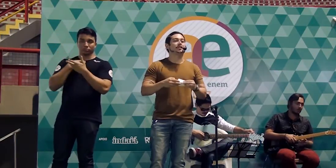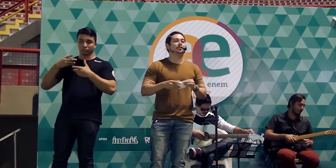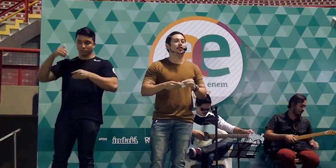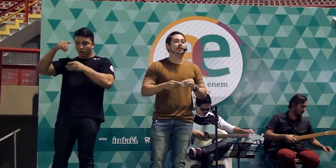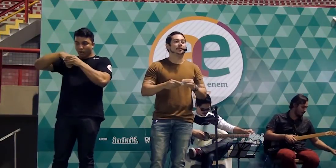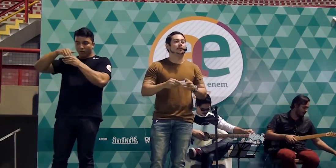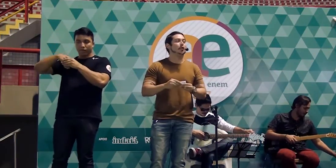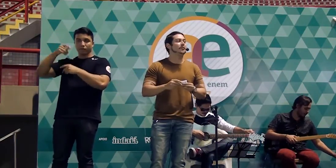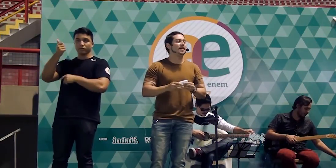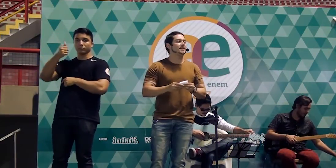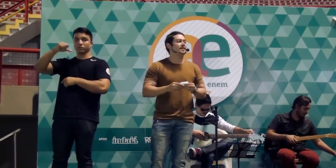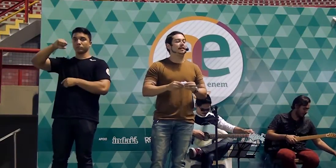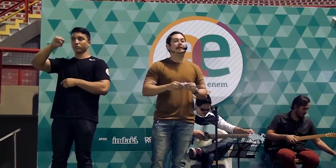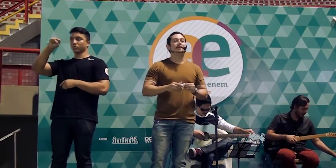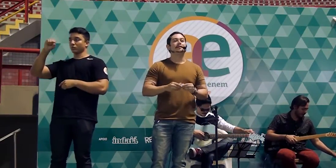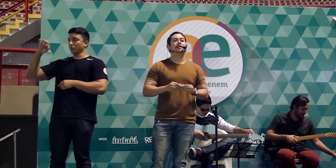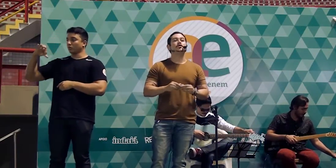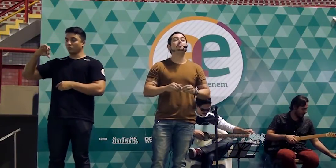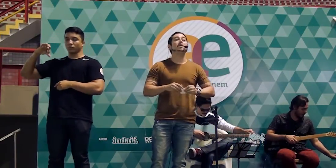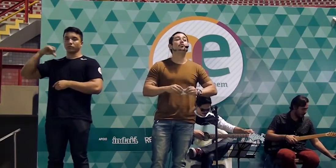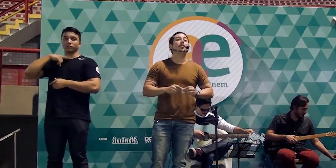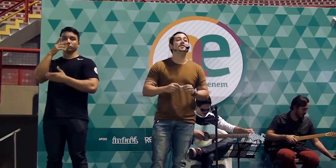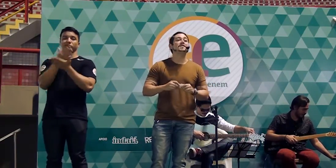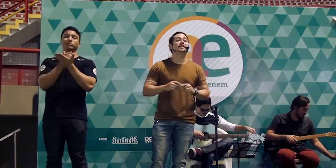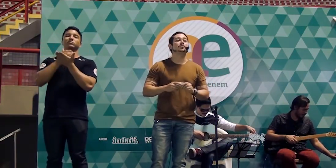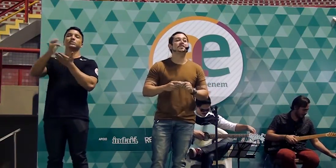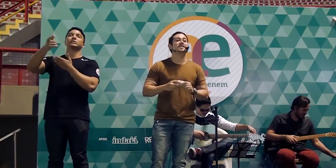eleições de 89, como fazia desde